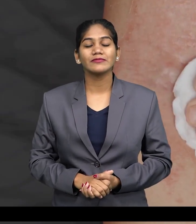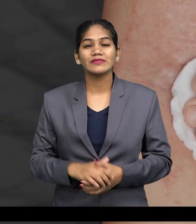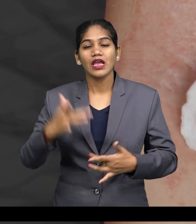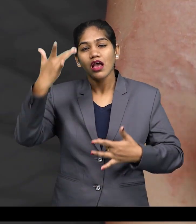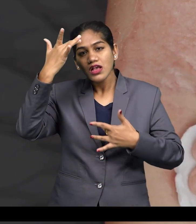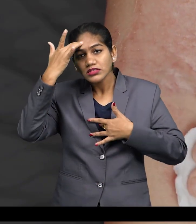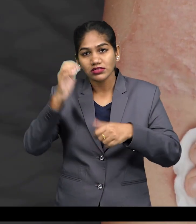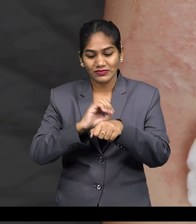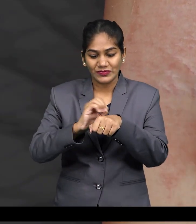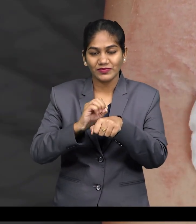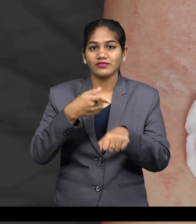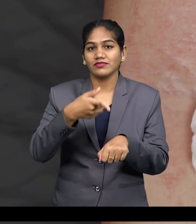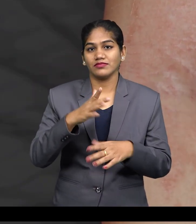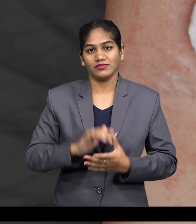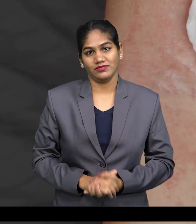एलर्जी।